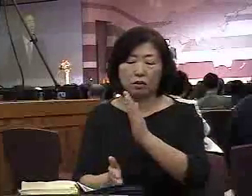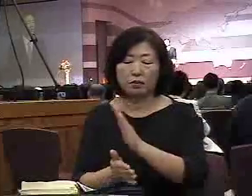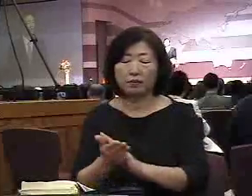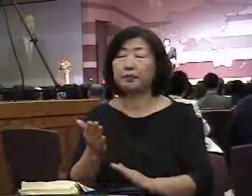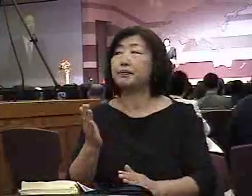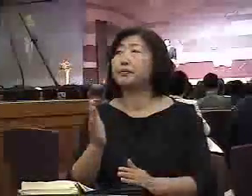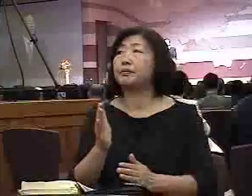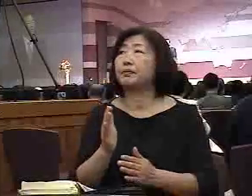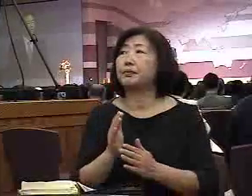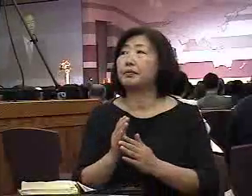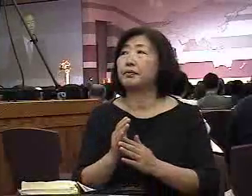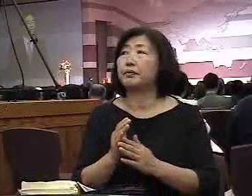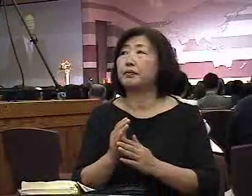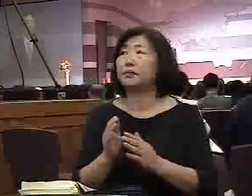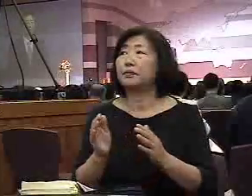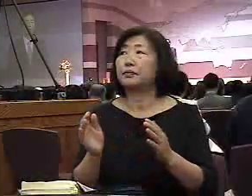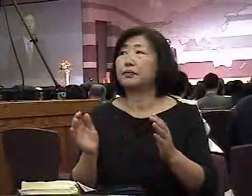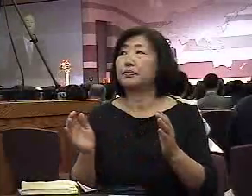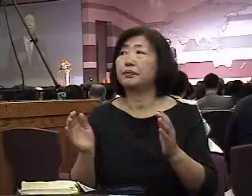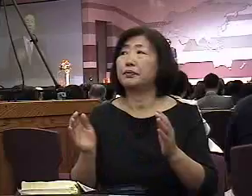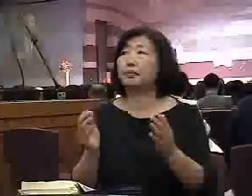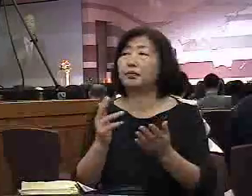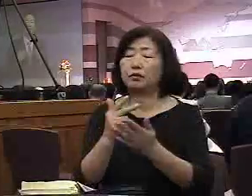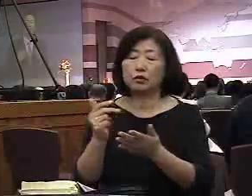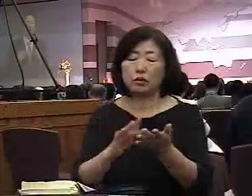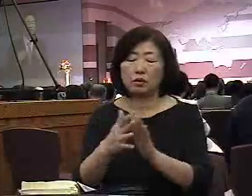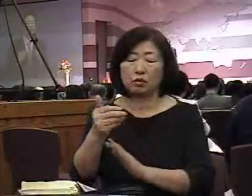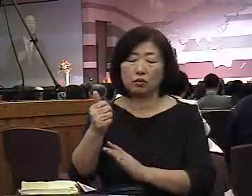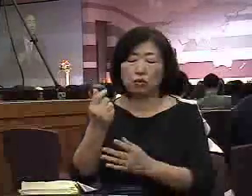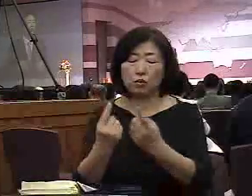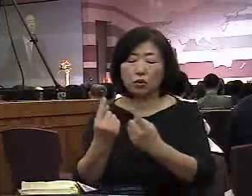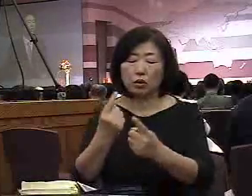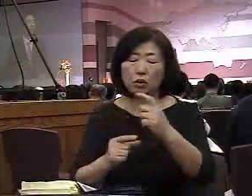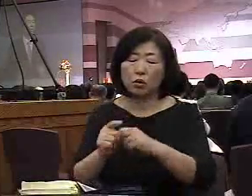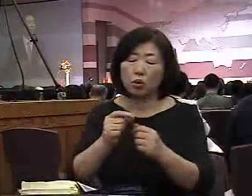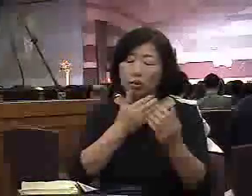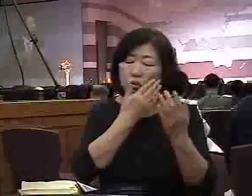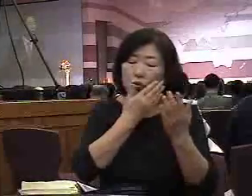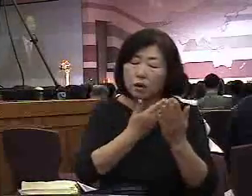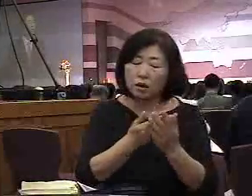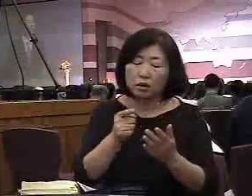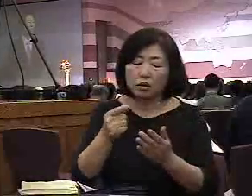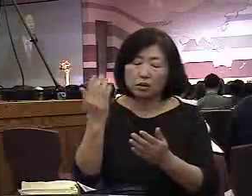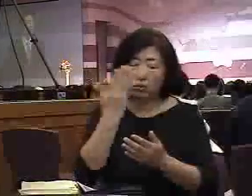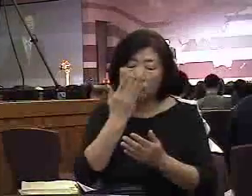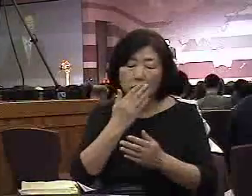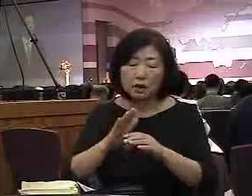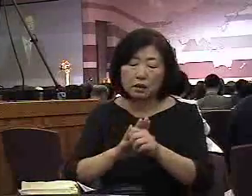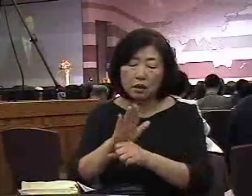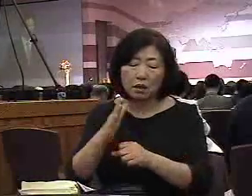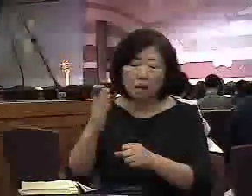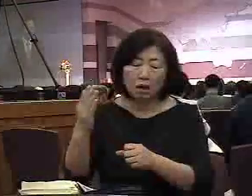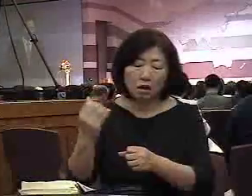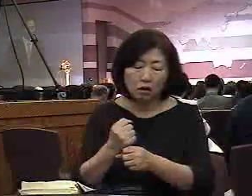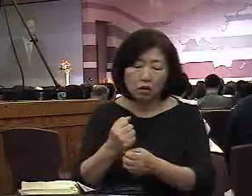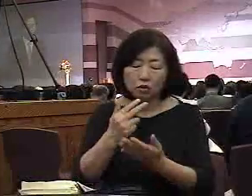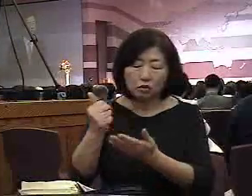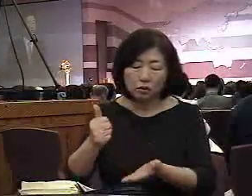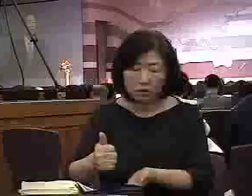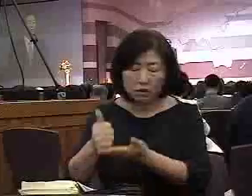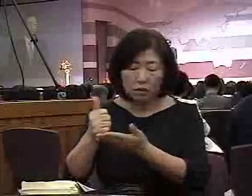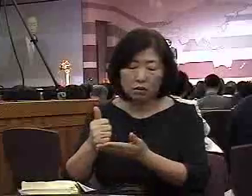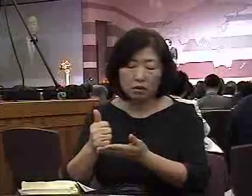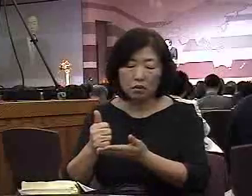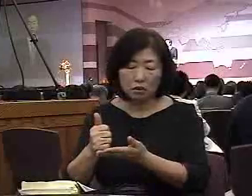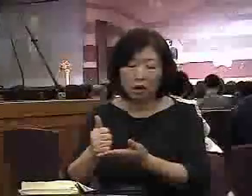Nothing. 여러분, 정말 주 예수보다 더 귀한 것이 없는 그런 순전한 사랑으로 주님을 섬기게 되시기를